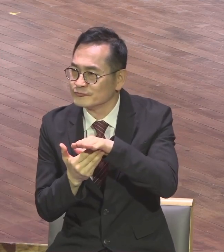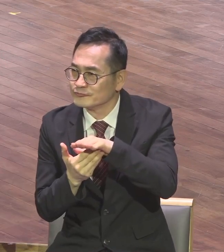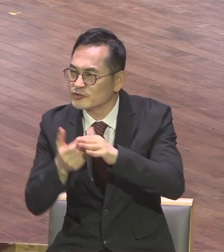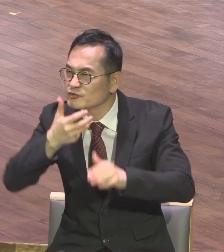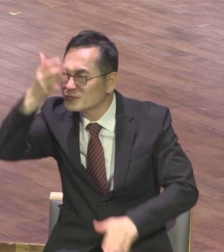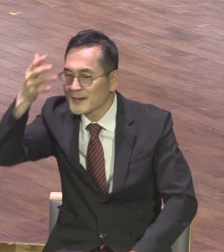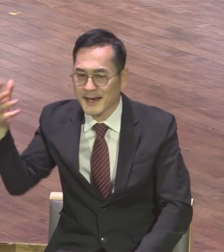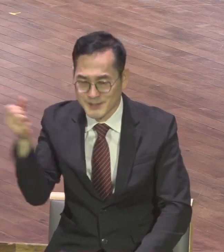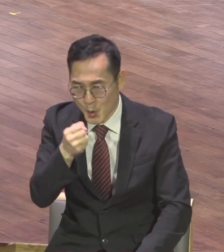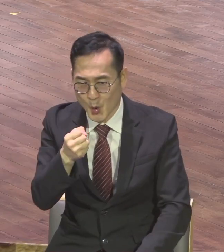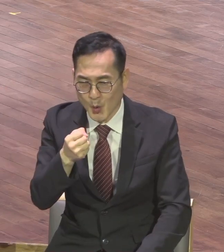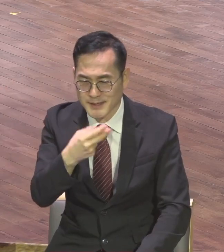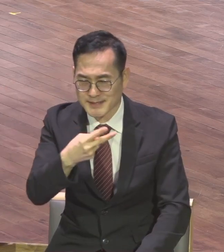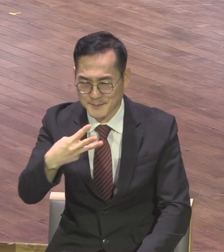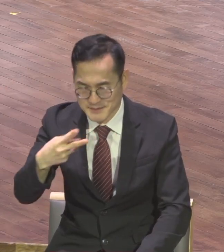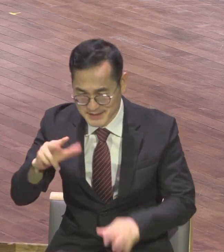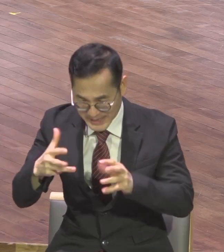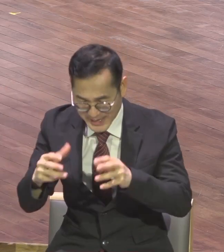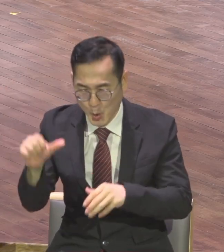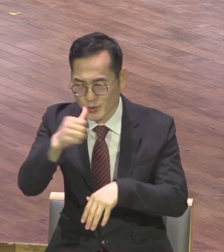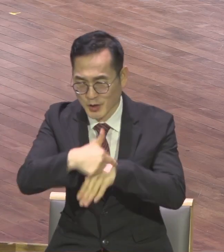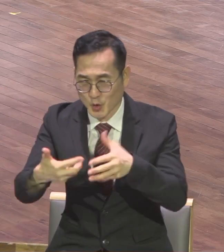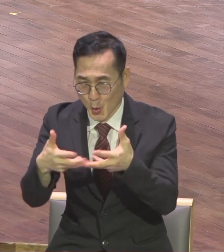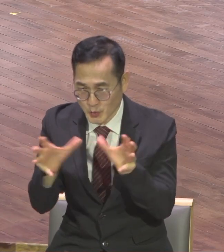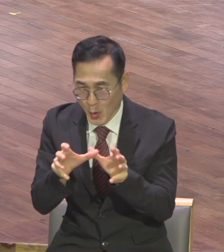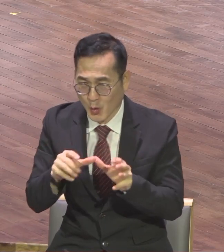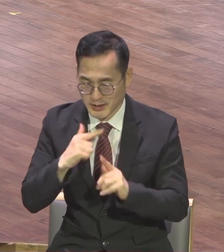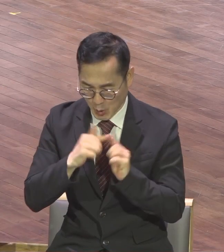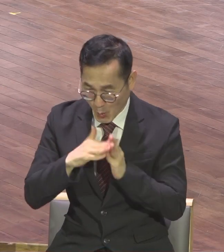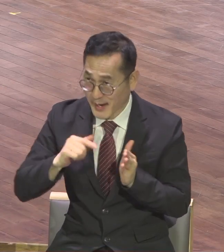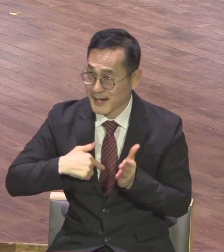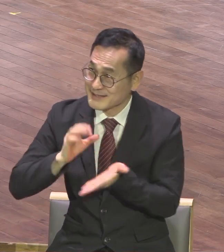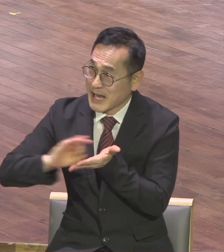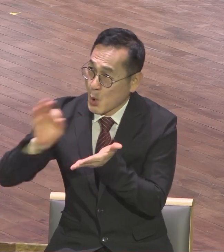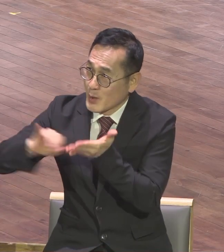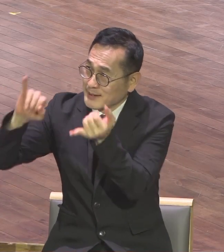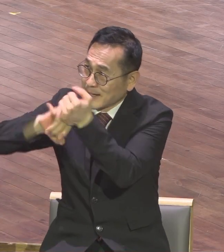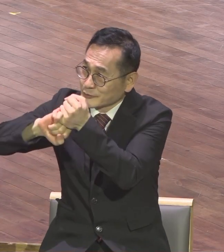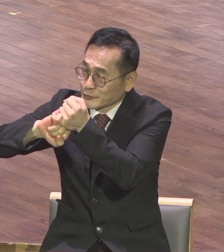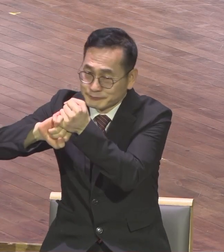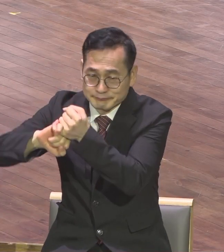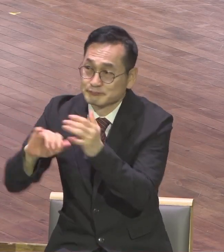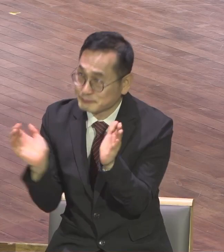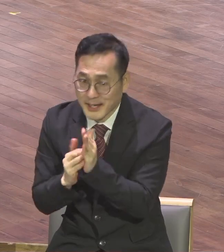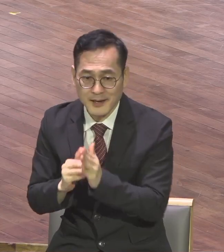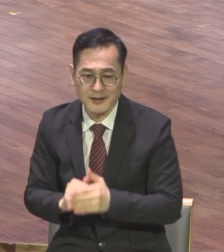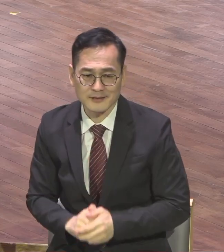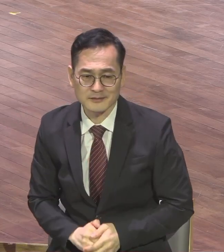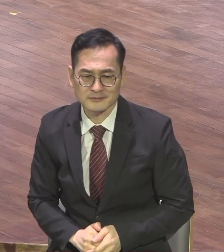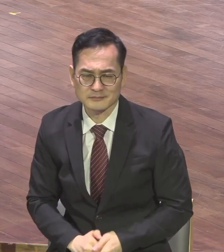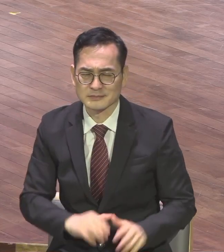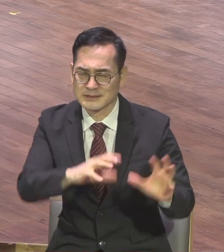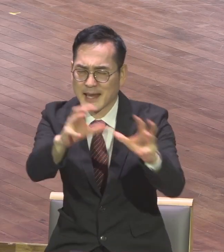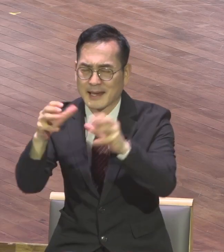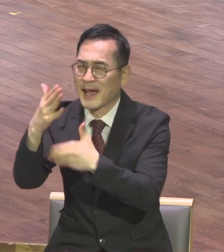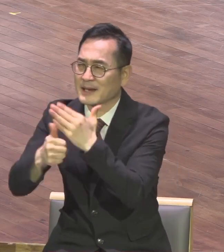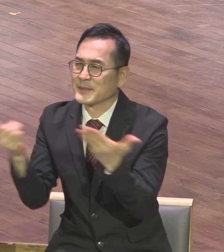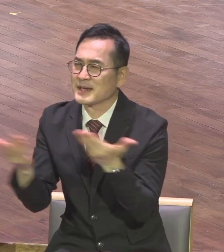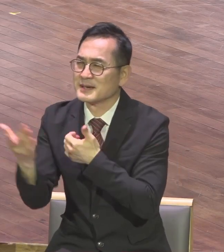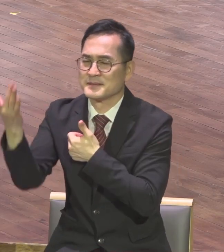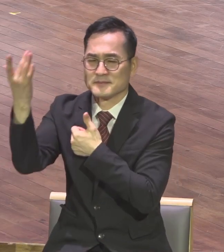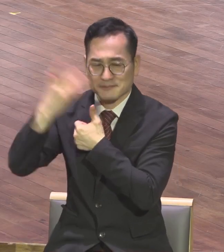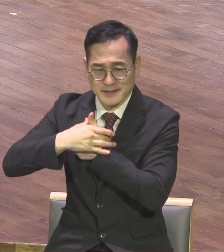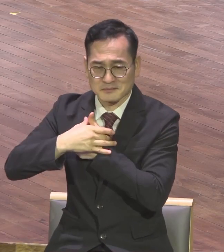5천 종족 복음화의 주역으로 우리를 사용하실 것을 약속하셨습니다. 그래서 만국을 기업으로 얻게